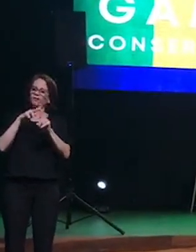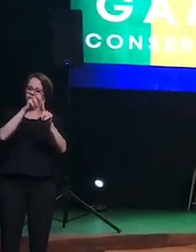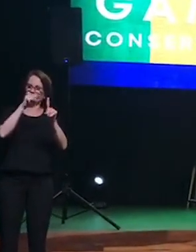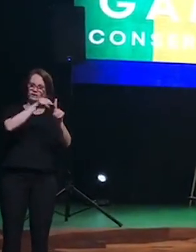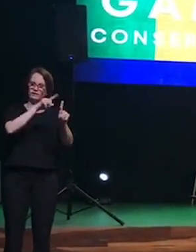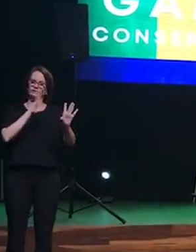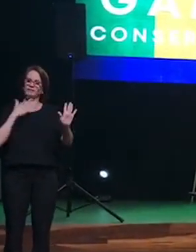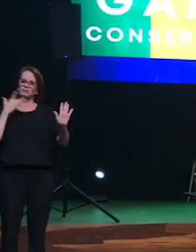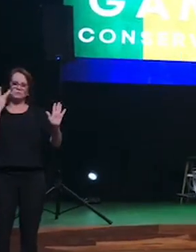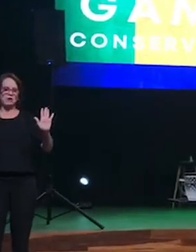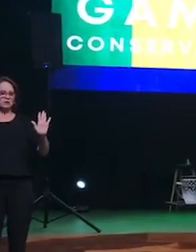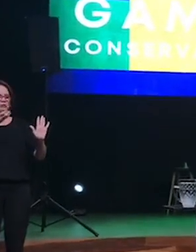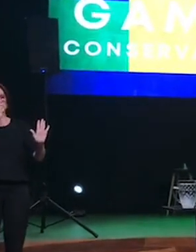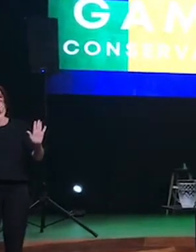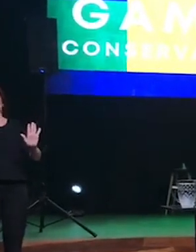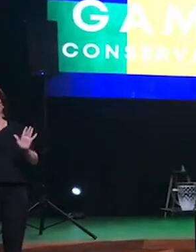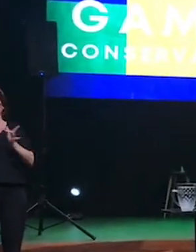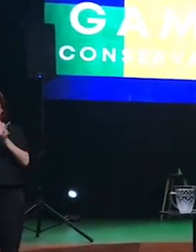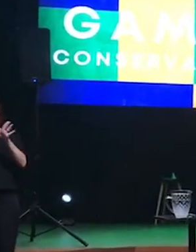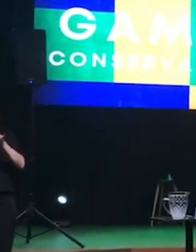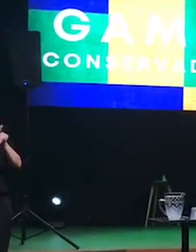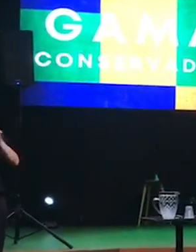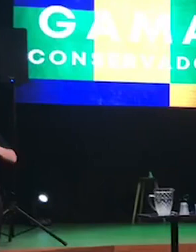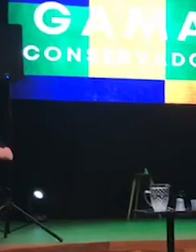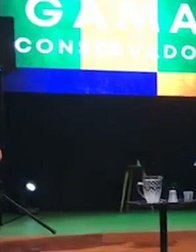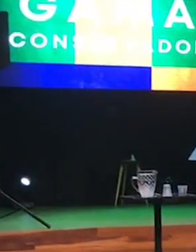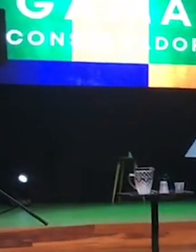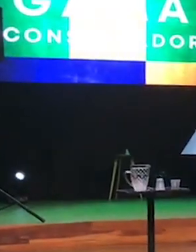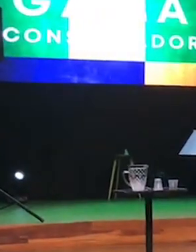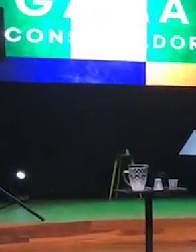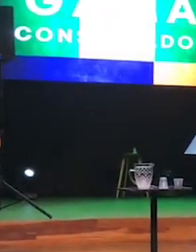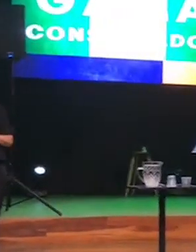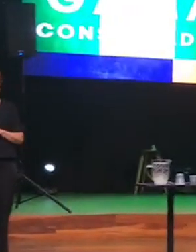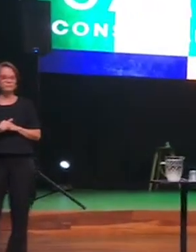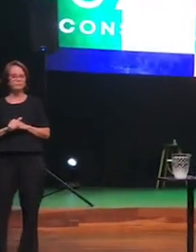Mas você é livre. Bom,